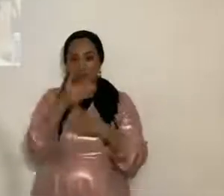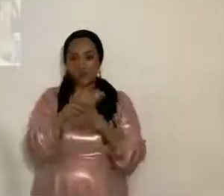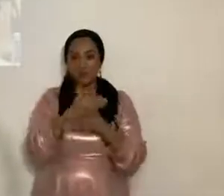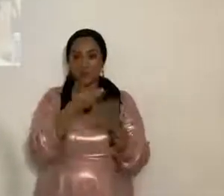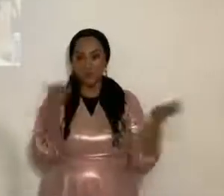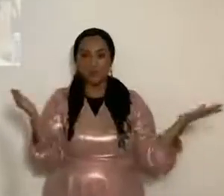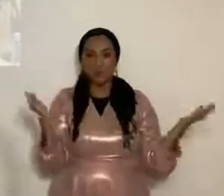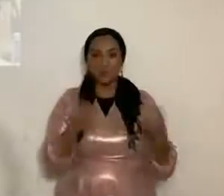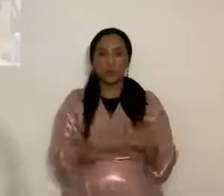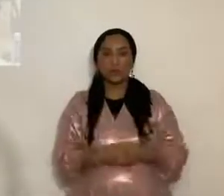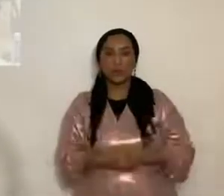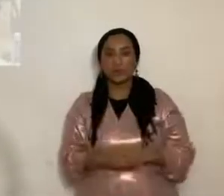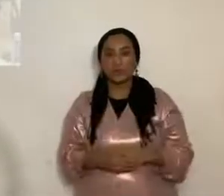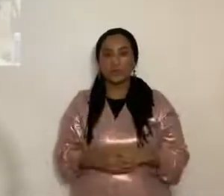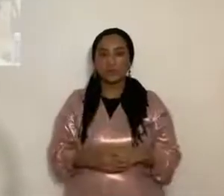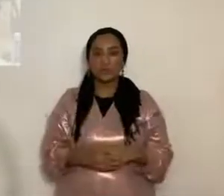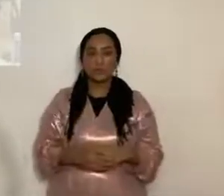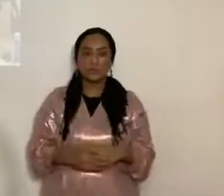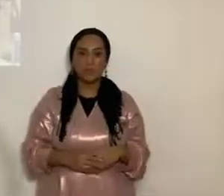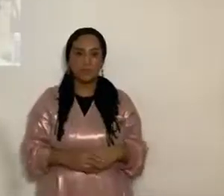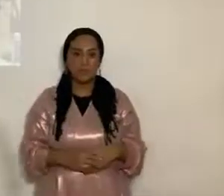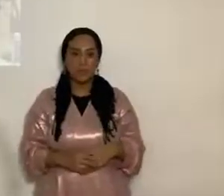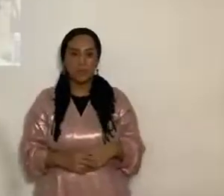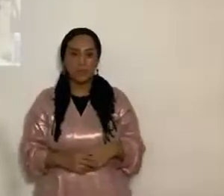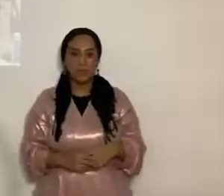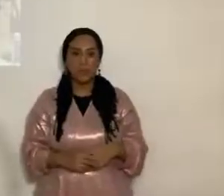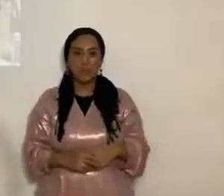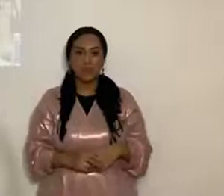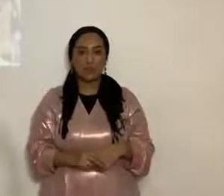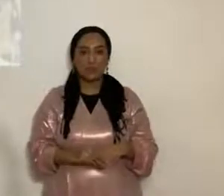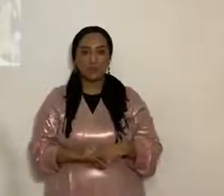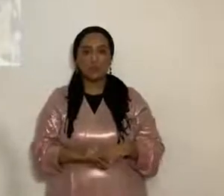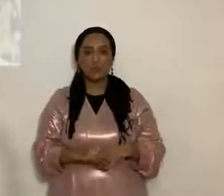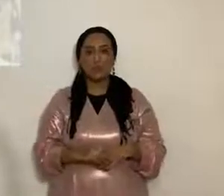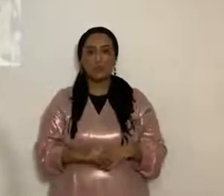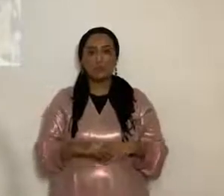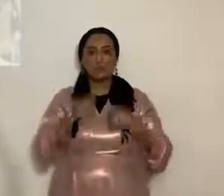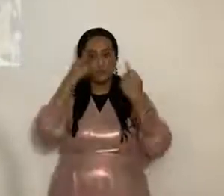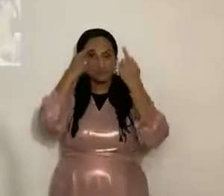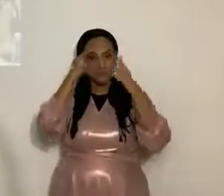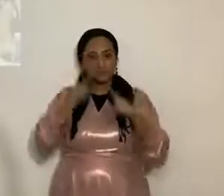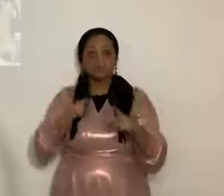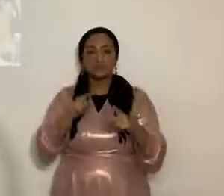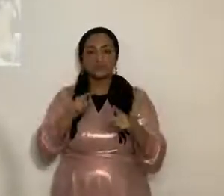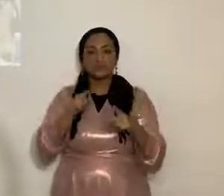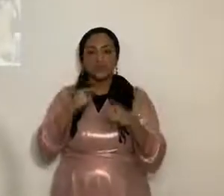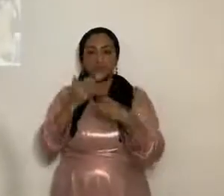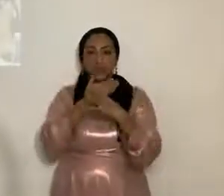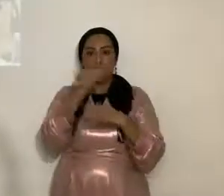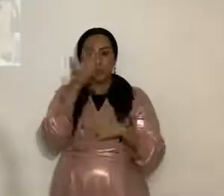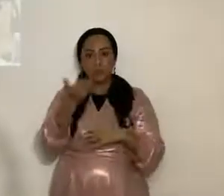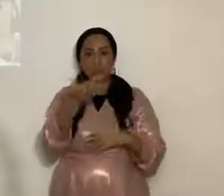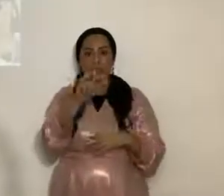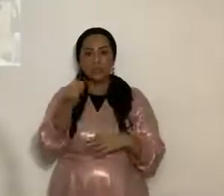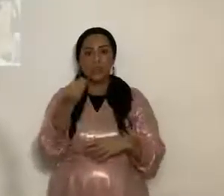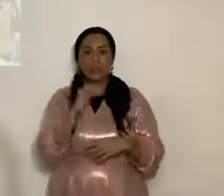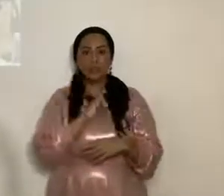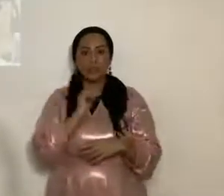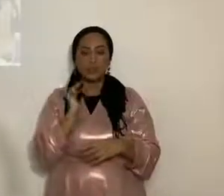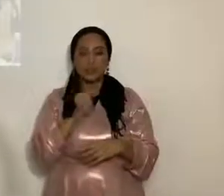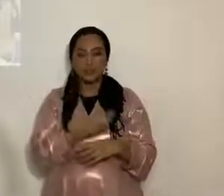vosotros. Y circuncidaréis pues la carne de vuestro prepucio y os será por señal del pacto entre mí y vosotros.